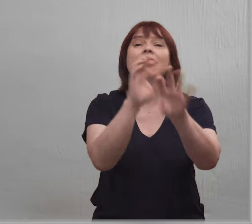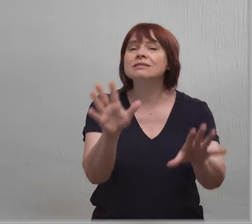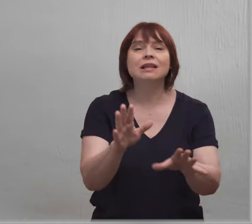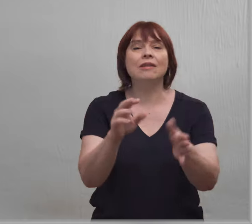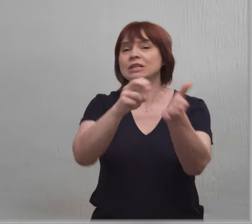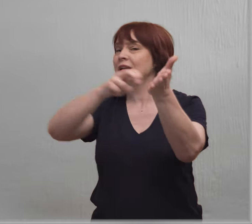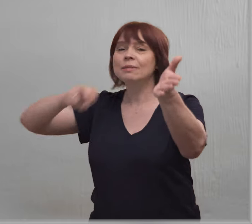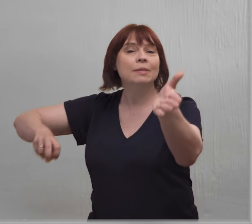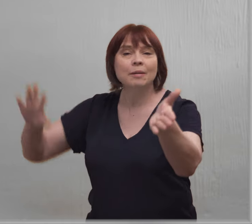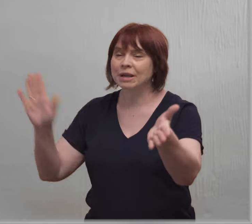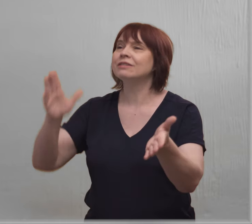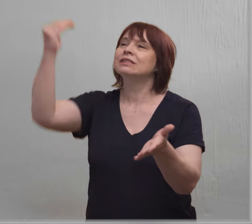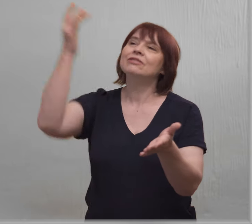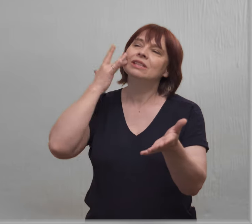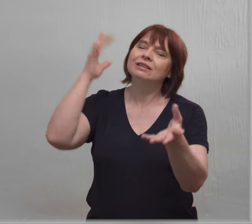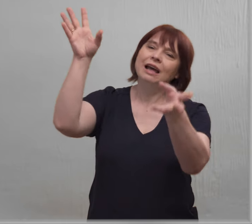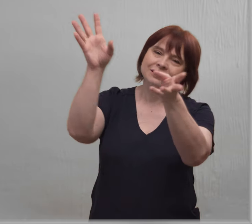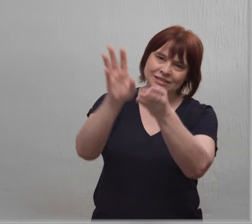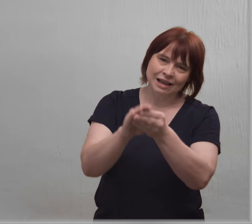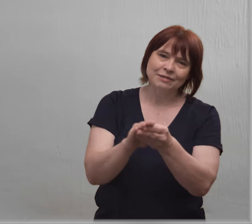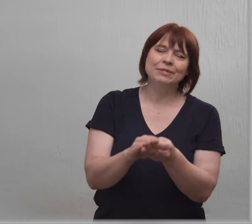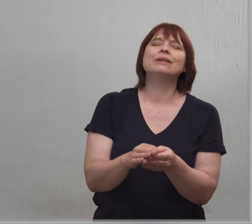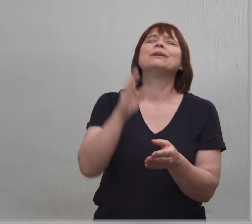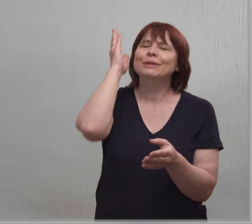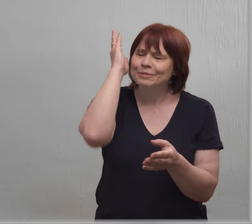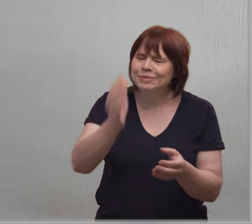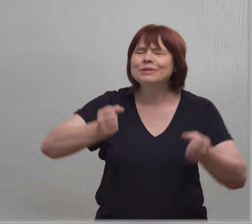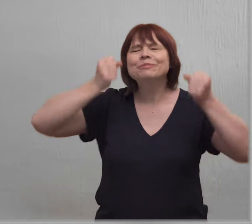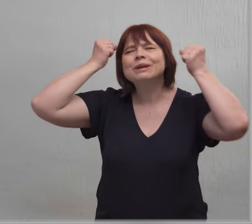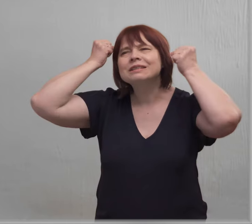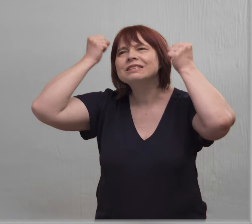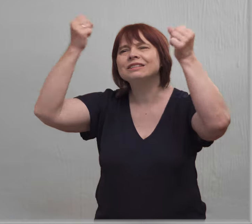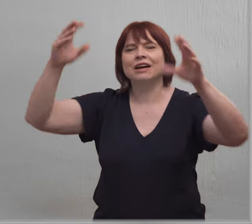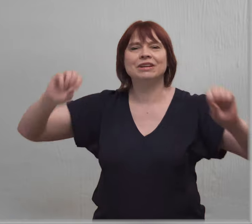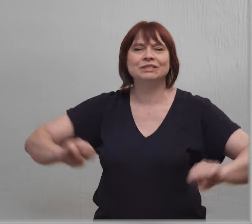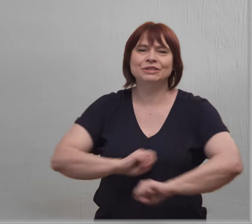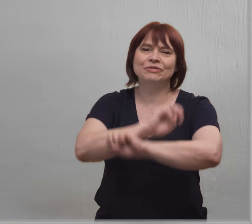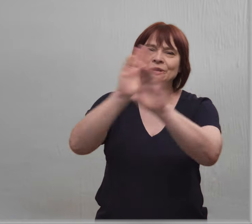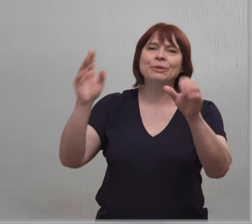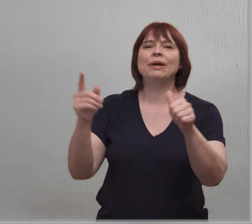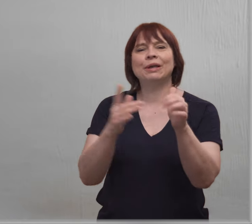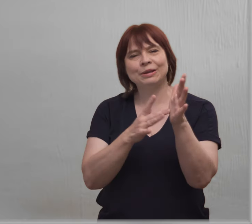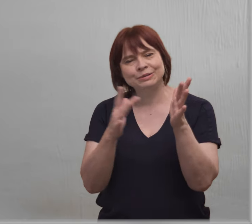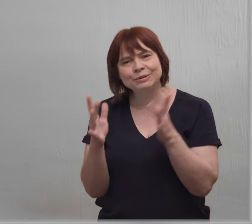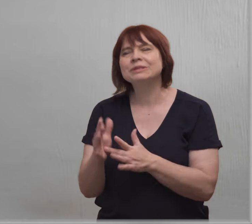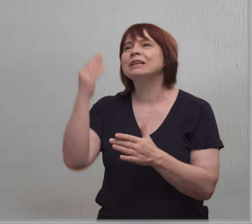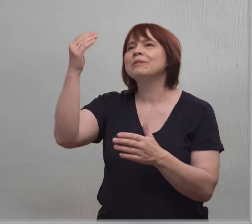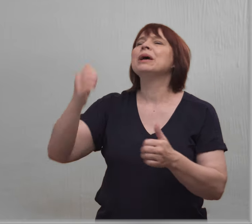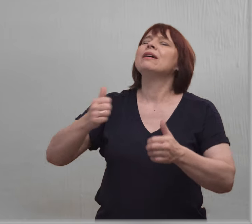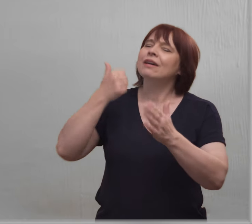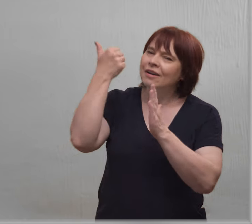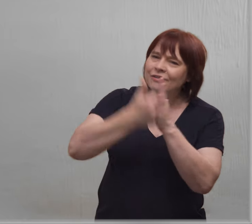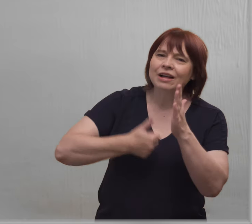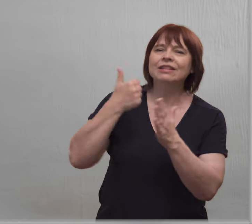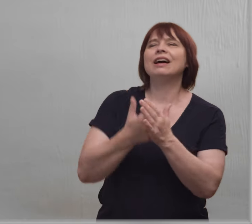Тебя, Святый Божий. Прими наше благодарение и будь прославлен, Святой Иисус. Тебе хвала и честь, драгоценный